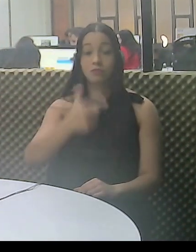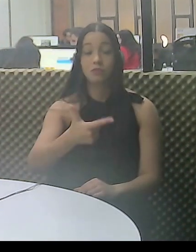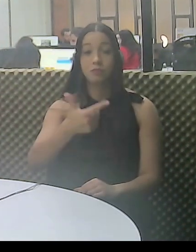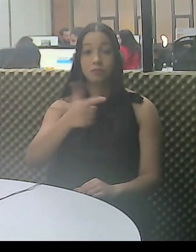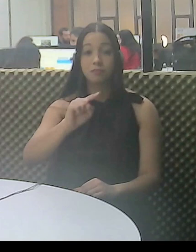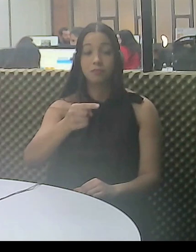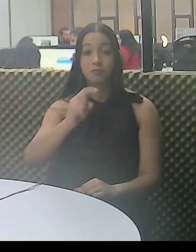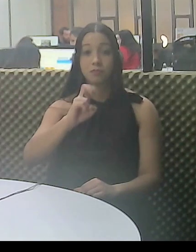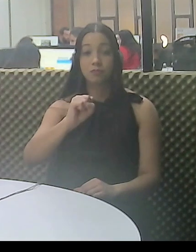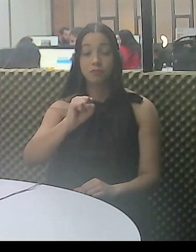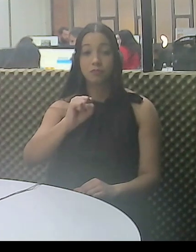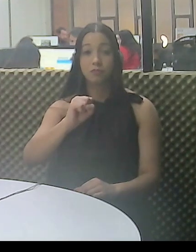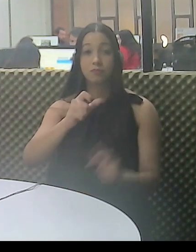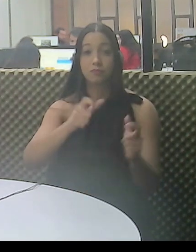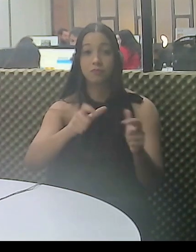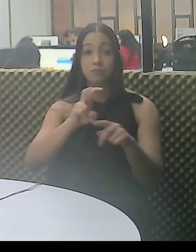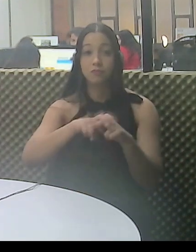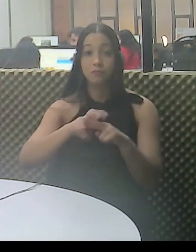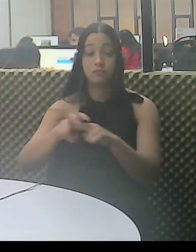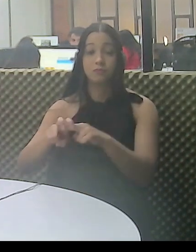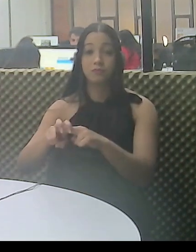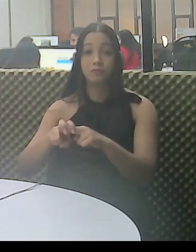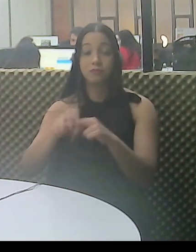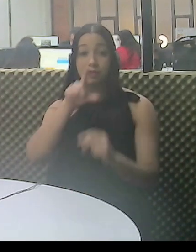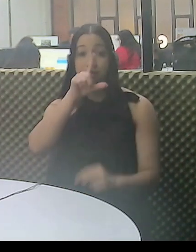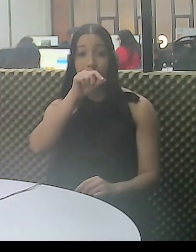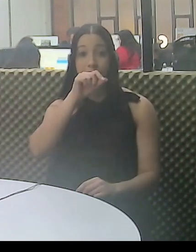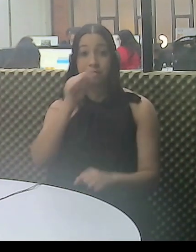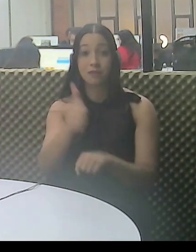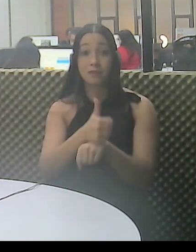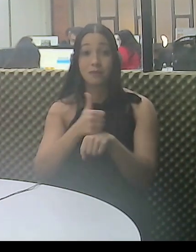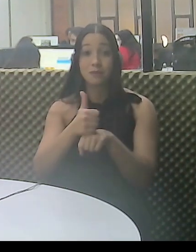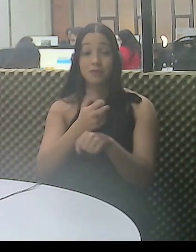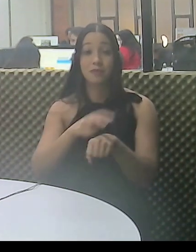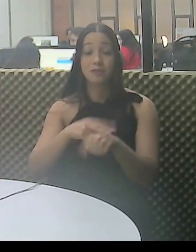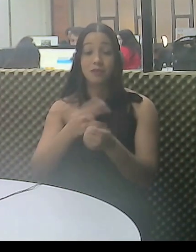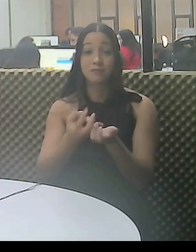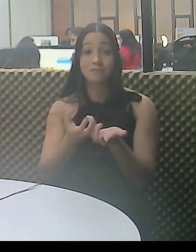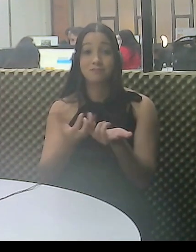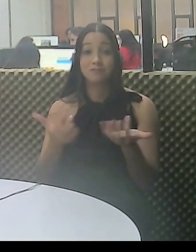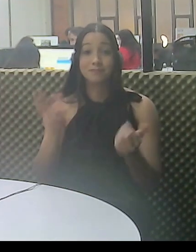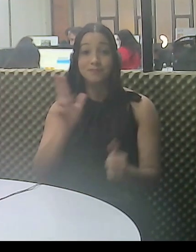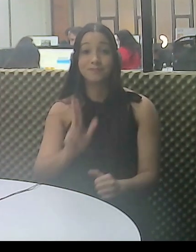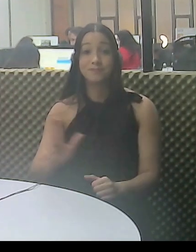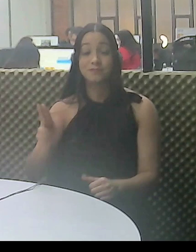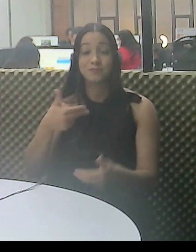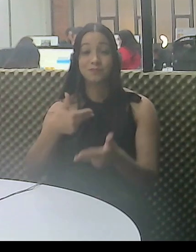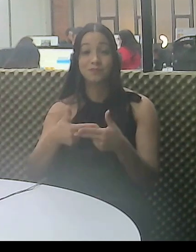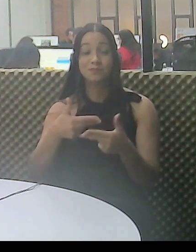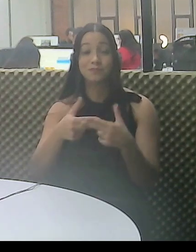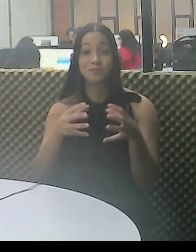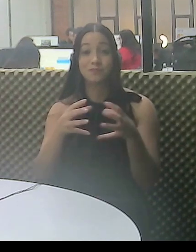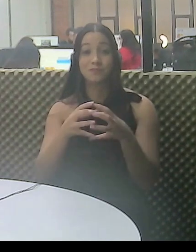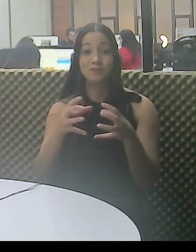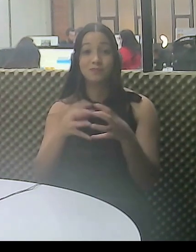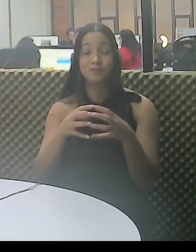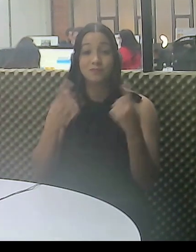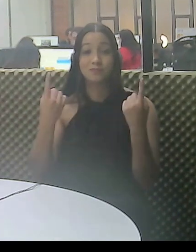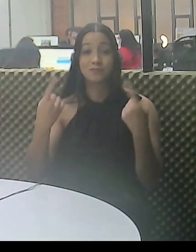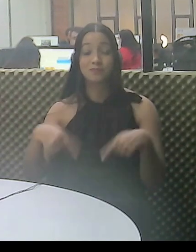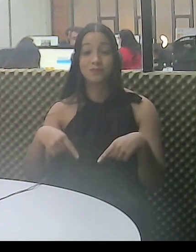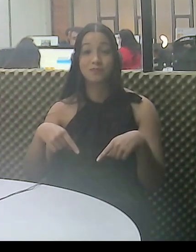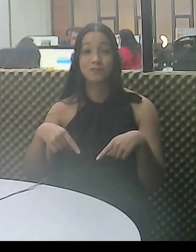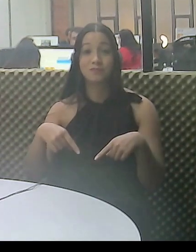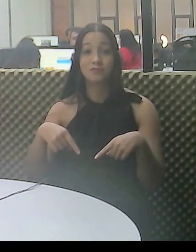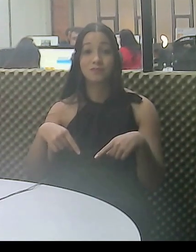2.058 lugares. O campo Sabiazinho tem um dos melhores gramados de Uberlândia e é bastante utilizado pelas equipes que disputam